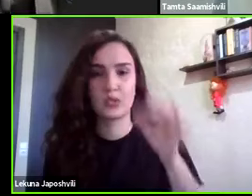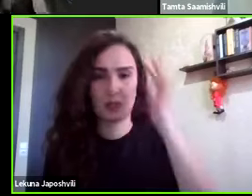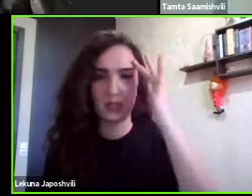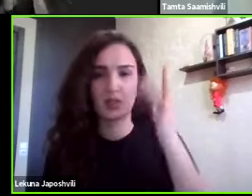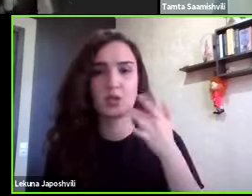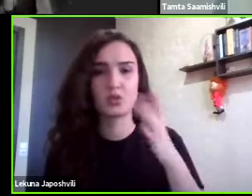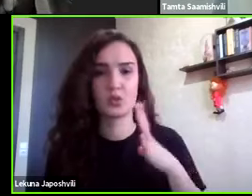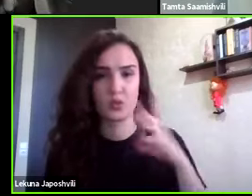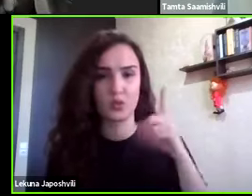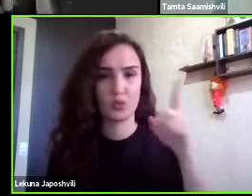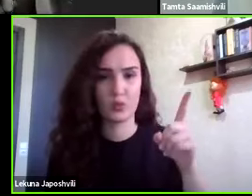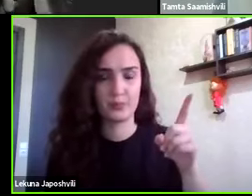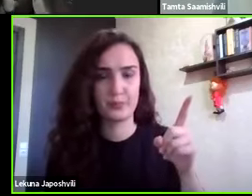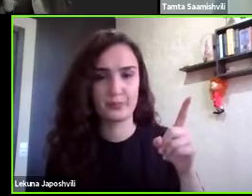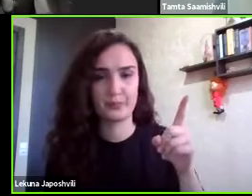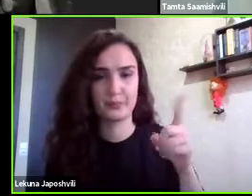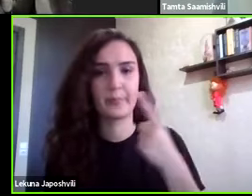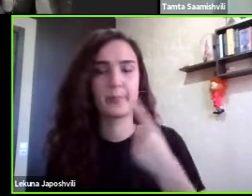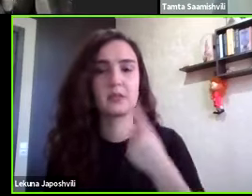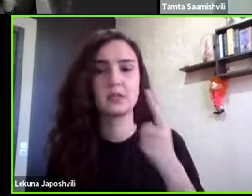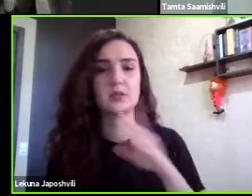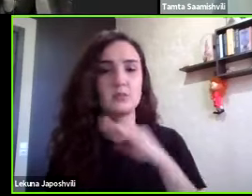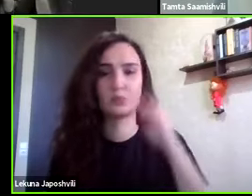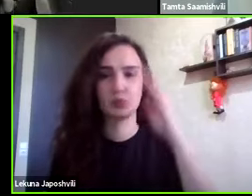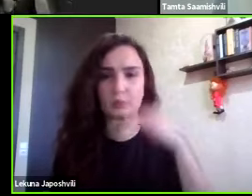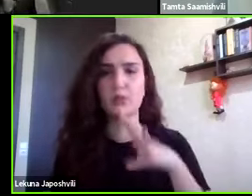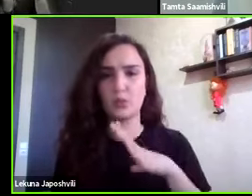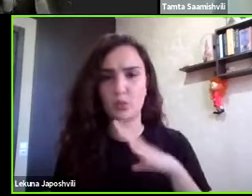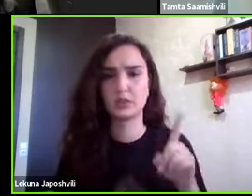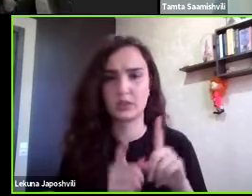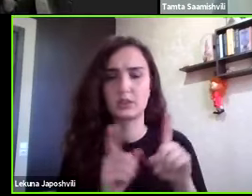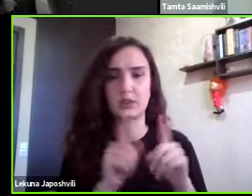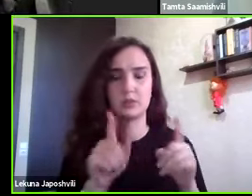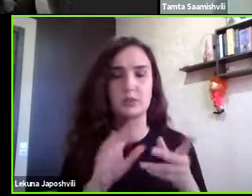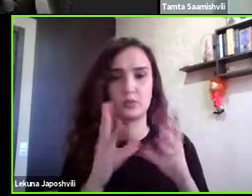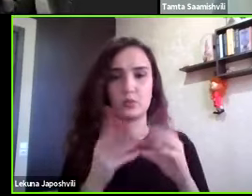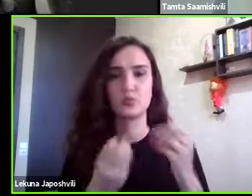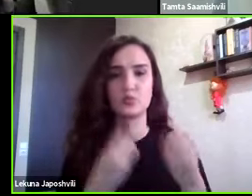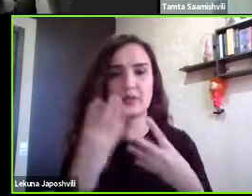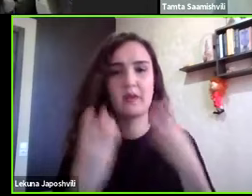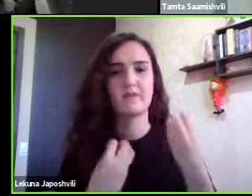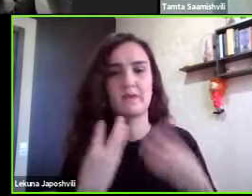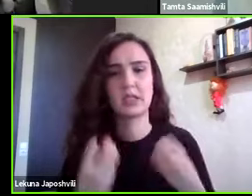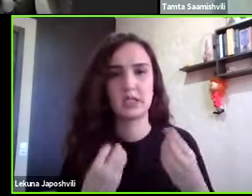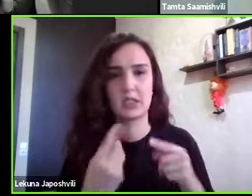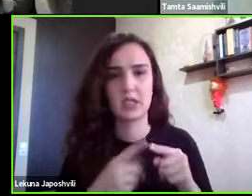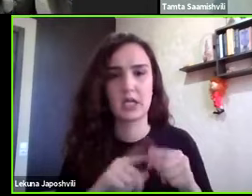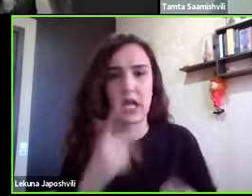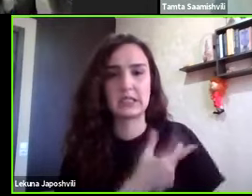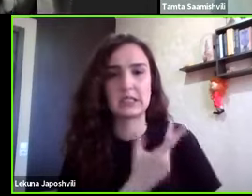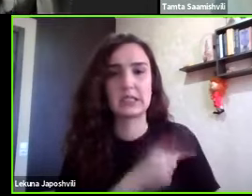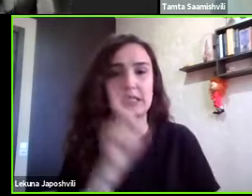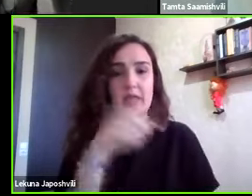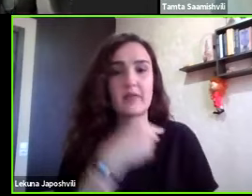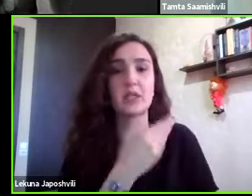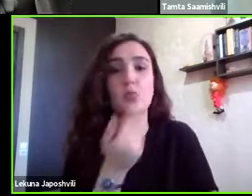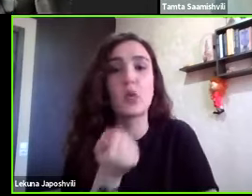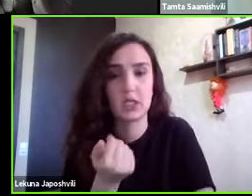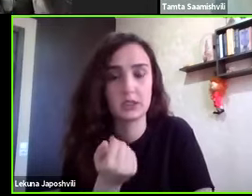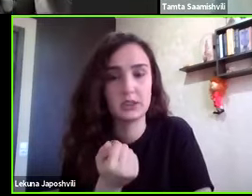რომ ერთ-ერთი მშობელი და იყო ასეთ მიმდინარეობა ჩუტყვავილა, რომელზეც აცრა სავალდებულო არ არის